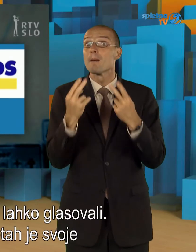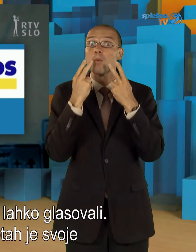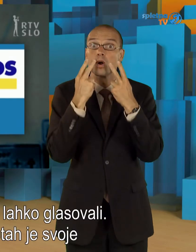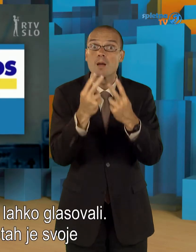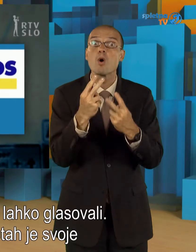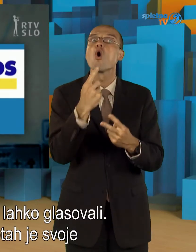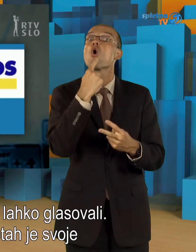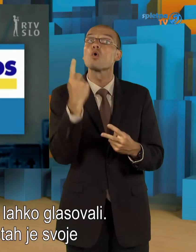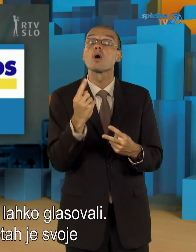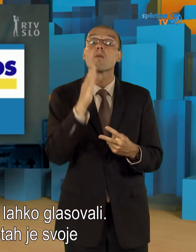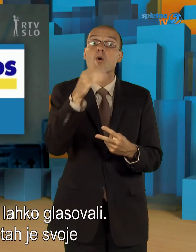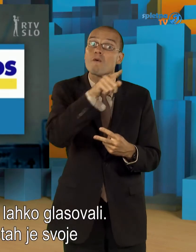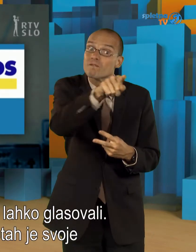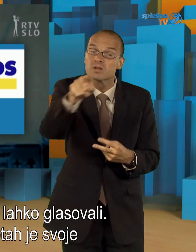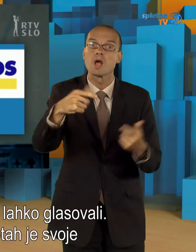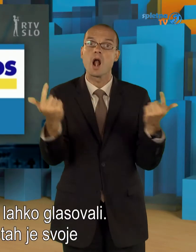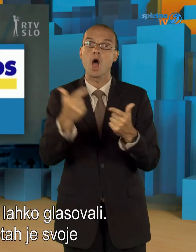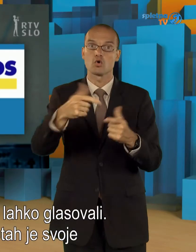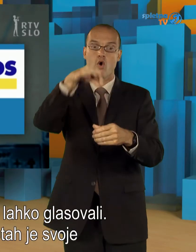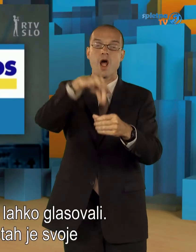Poglejmo, za koga boste lahko glasovali.